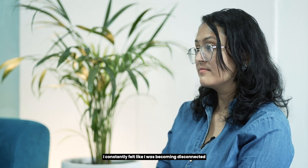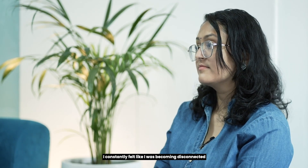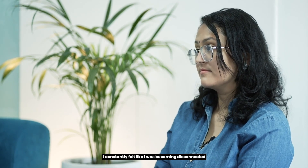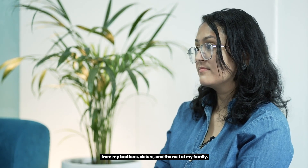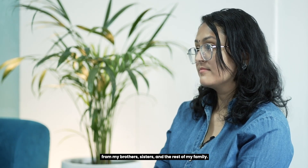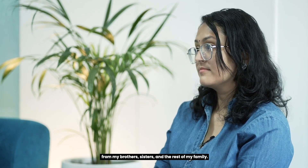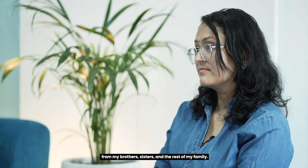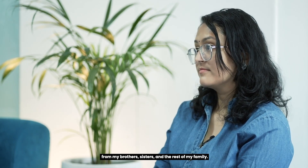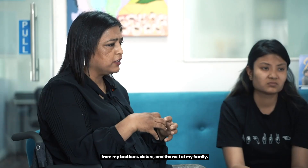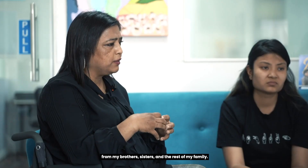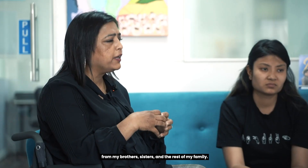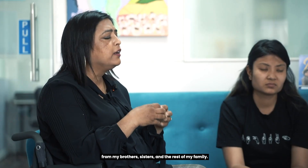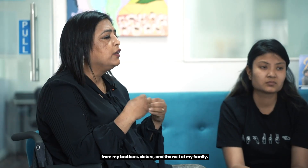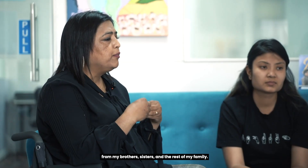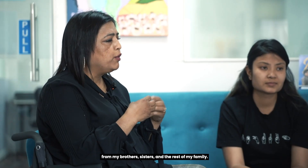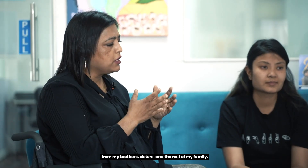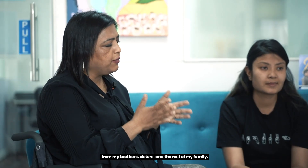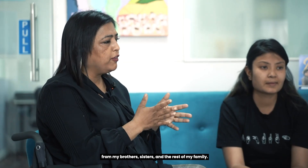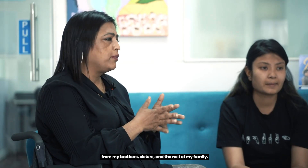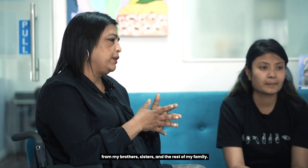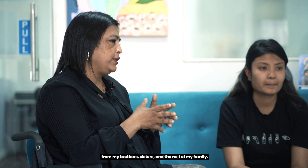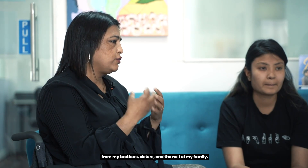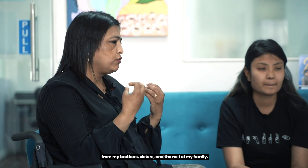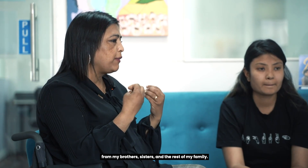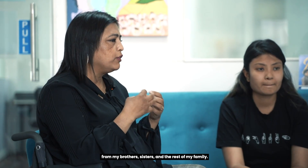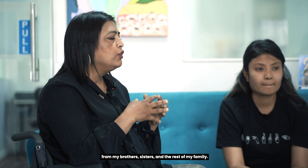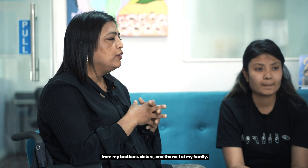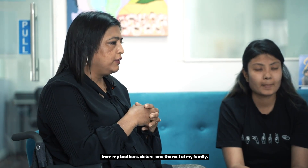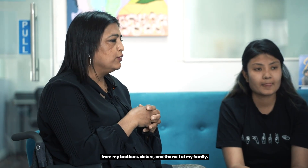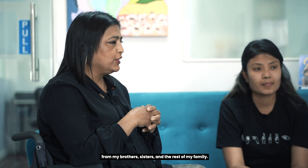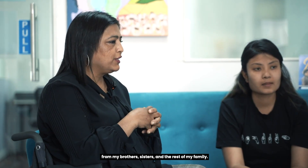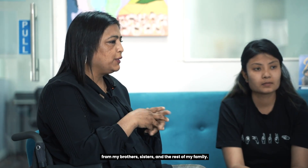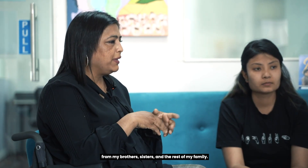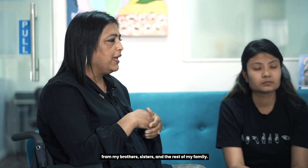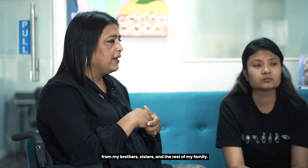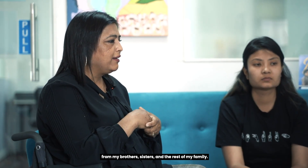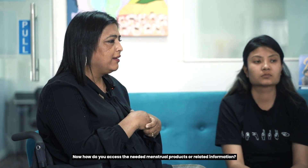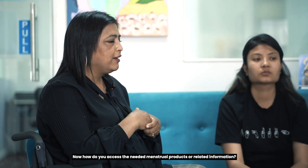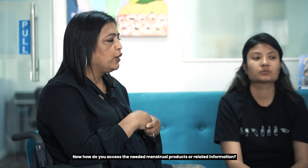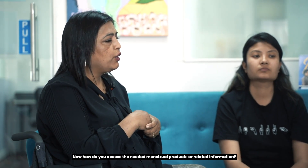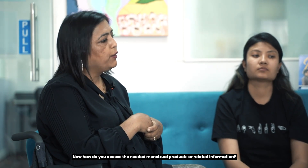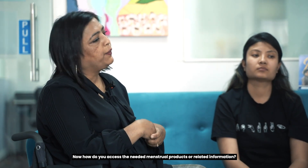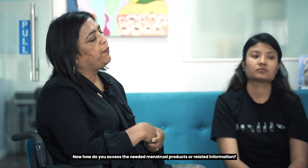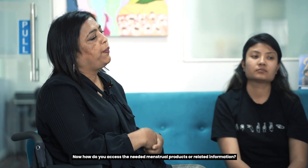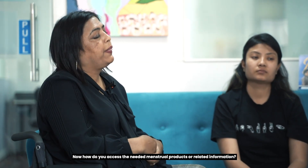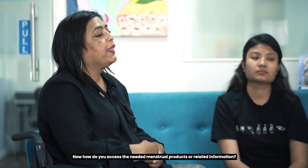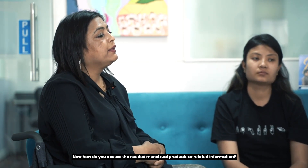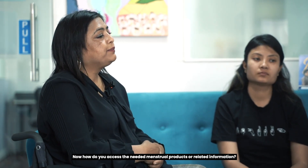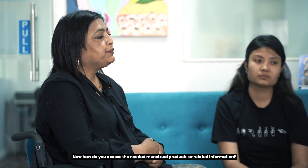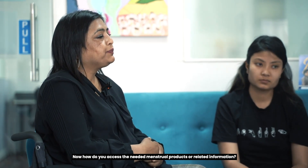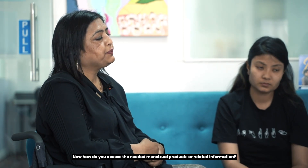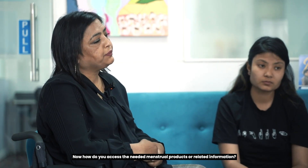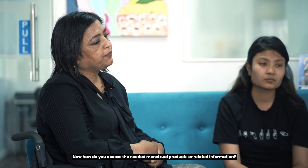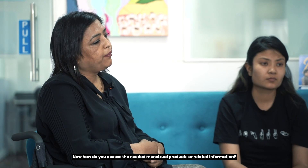त्यो फ्यामिलीबाट मेरो दाई बहिनीहरूसँगबाट म चाहिँ अब फरक भयो भने जस्तो टाइपको फिल हुन्थ्यो कि त्यति बेला जस्तै अहिले चाहिँ तपाईँले आफूलाई